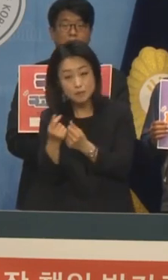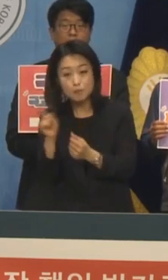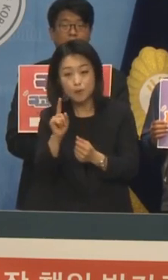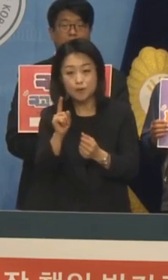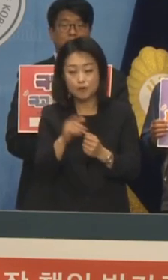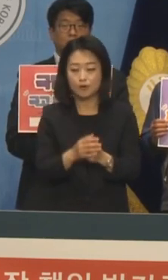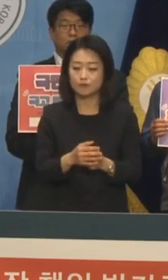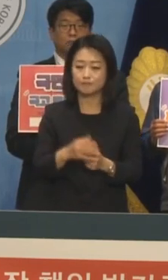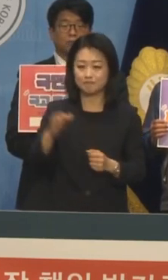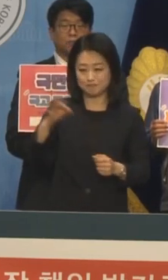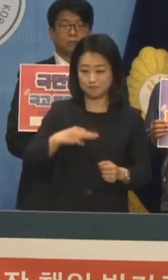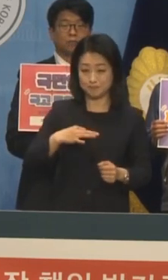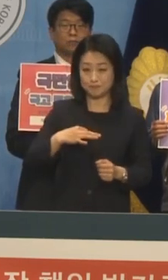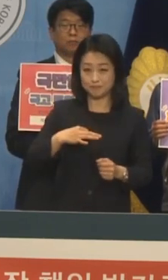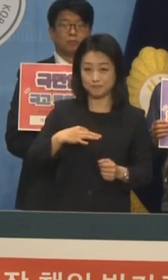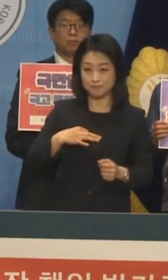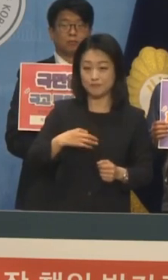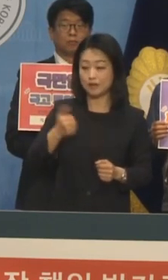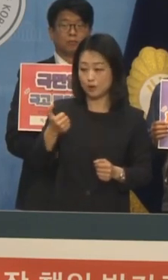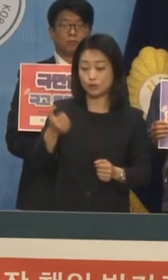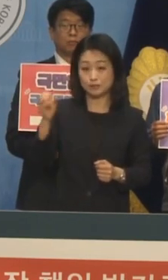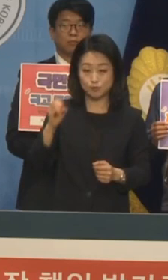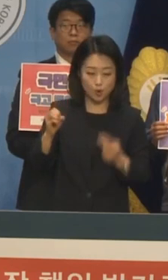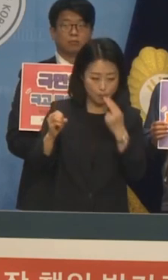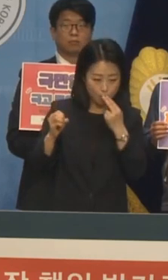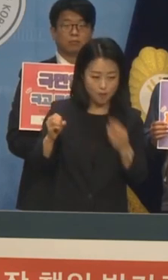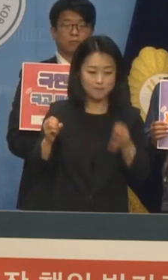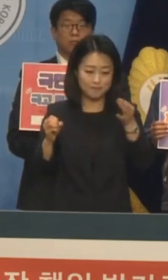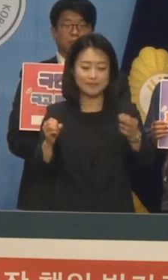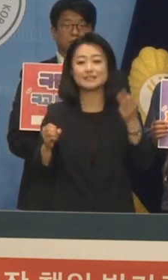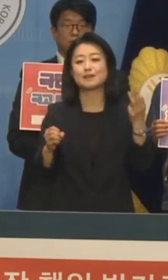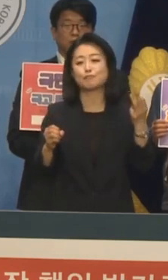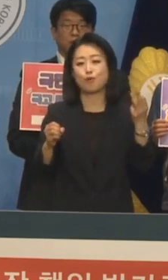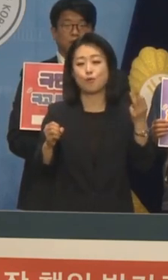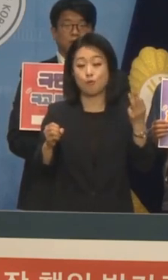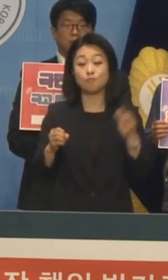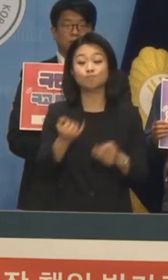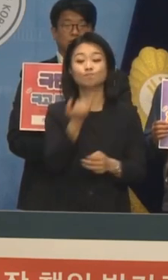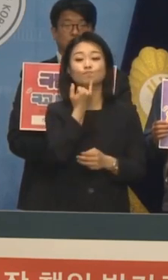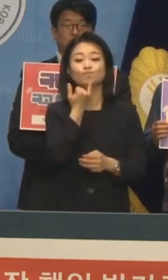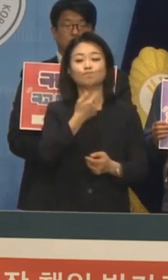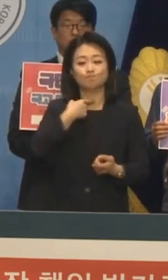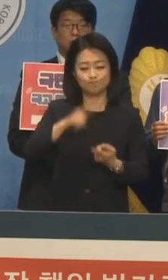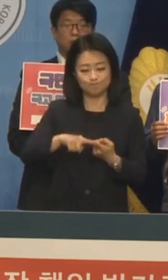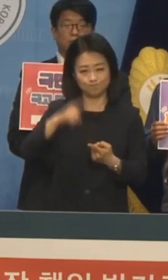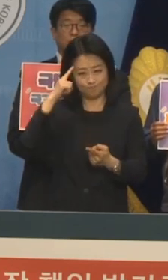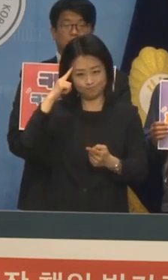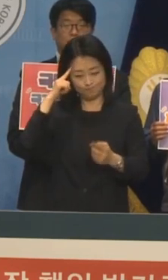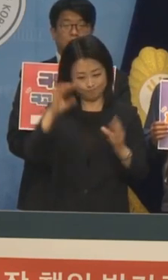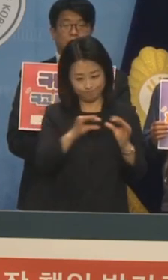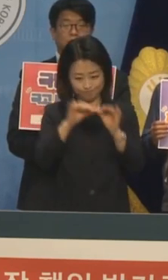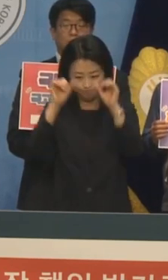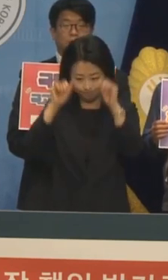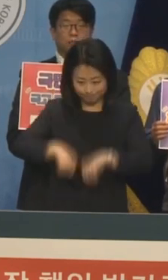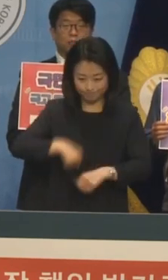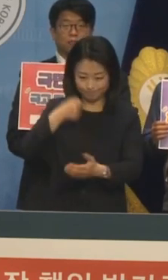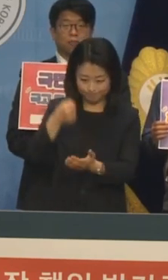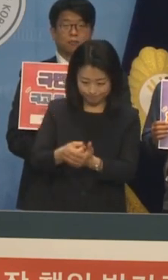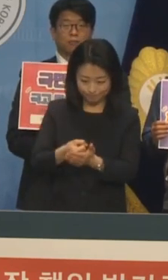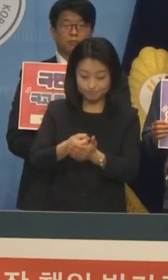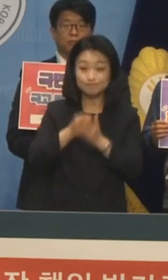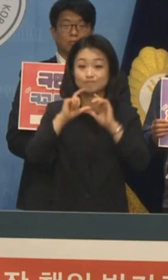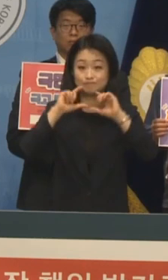50% 상향 및 보험료 13%로 인상하는 개혁안을 지지한다는 공론화위원회가 개혁안이